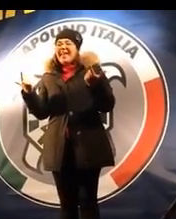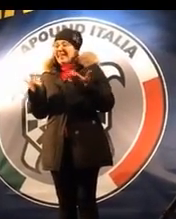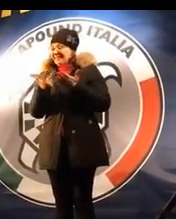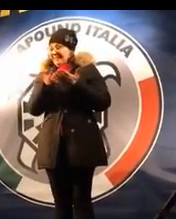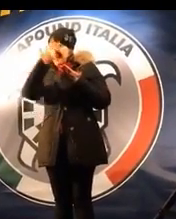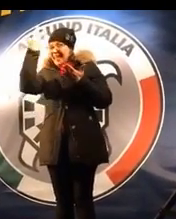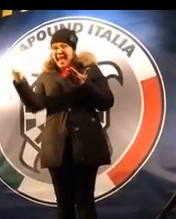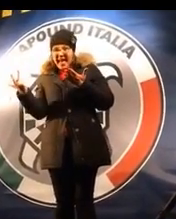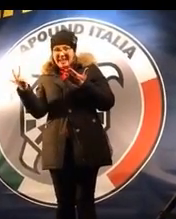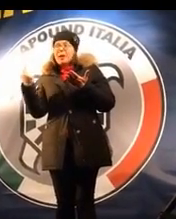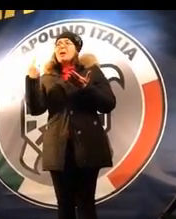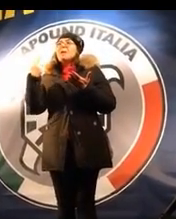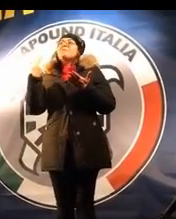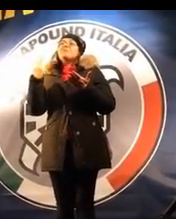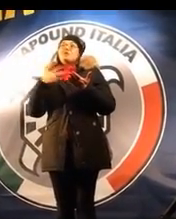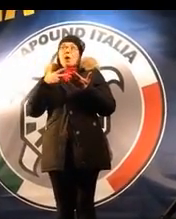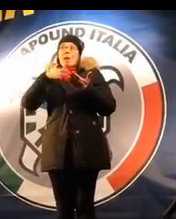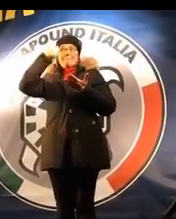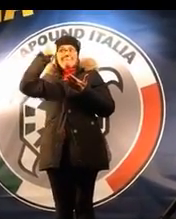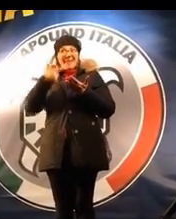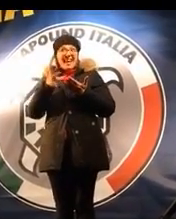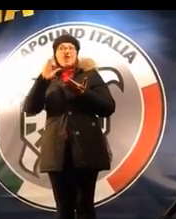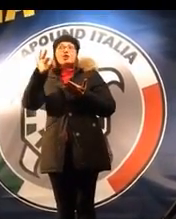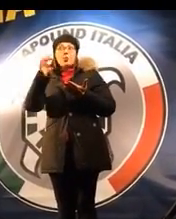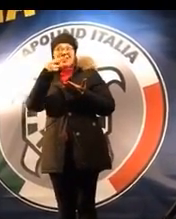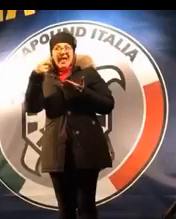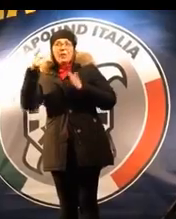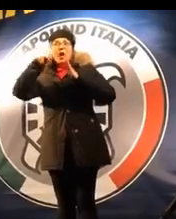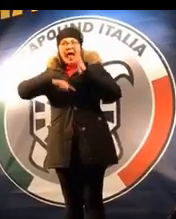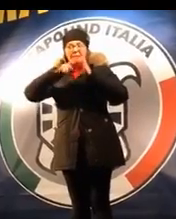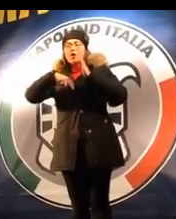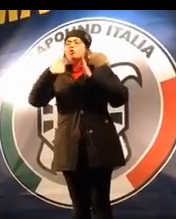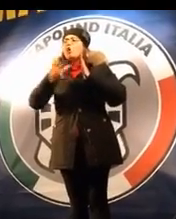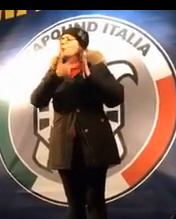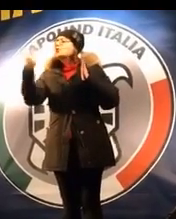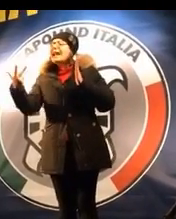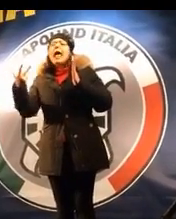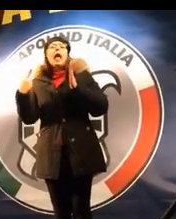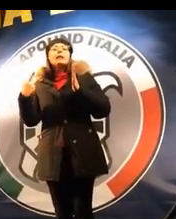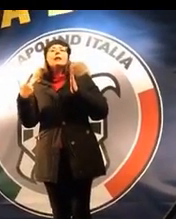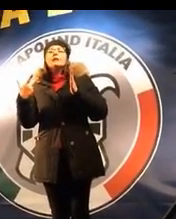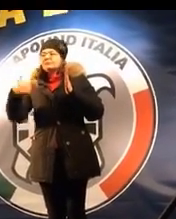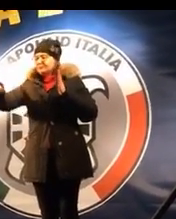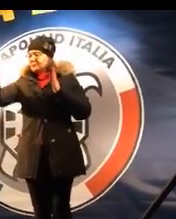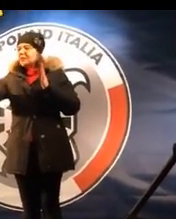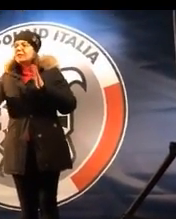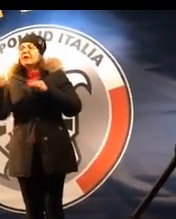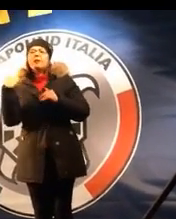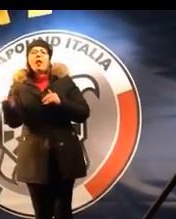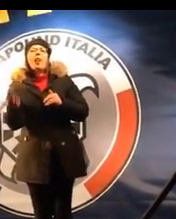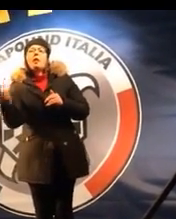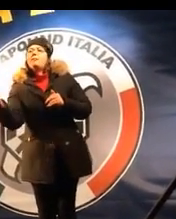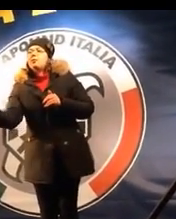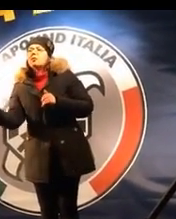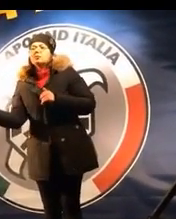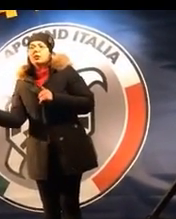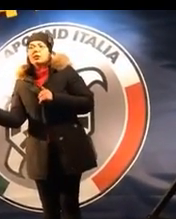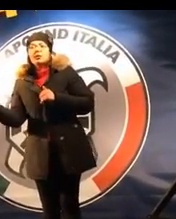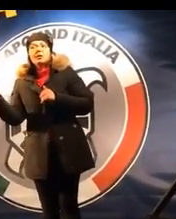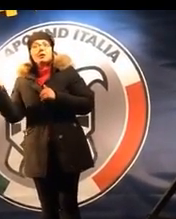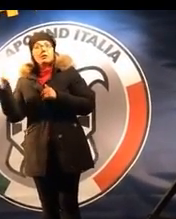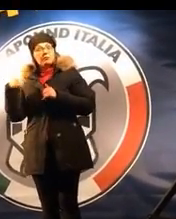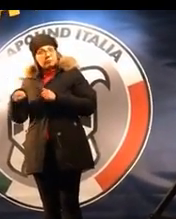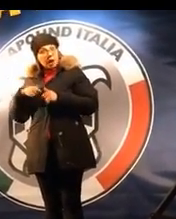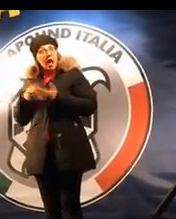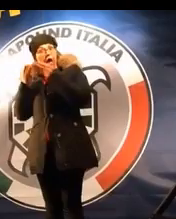i 1.050 euro al mese, ma poi finiscono a chiedere l'elemosina davanti ai supermercati e non mi sembra molto umanitario quando va bene, perché quando